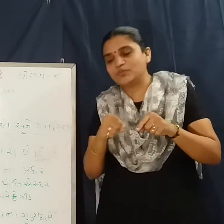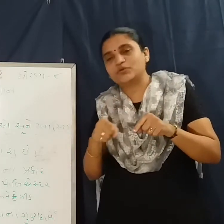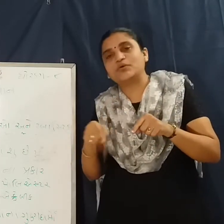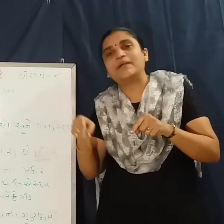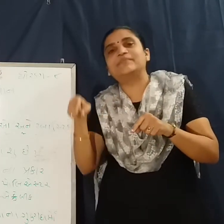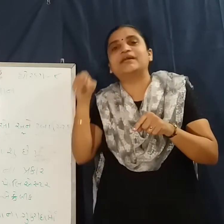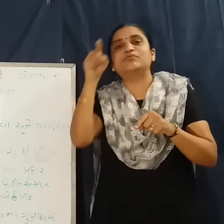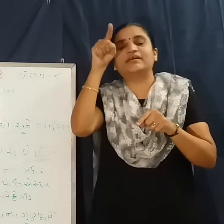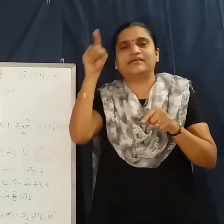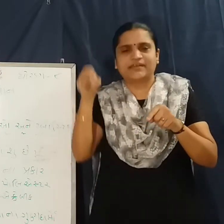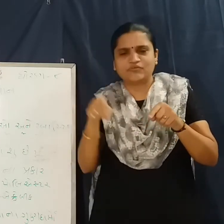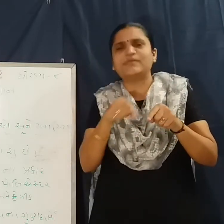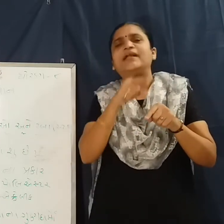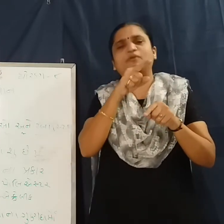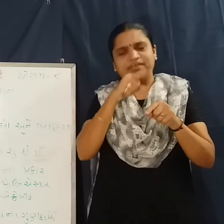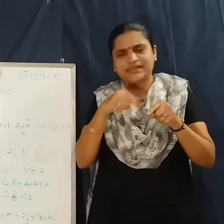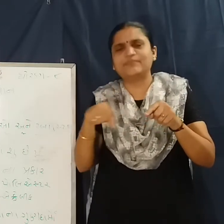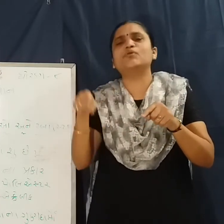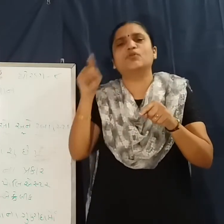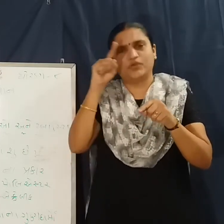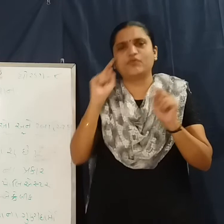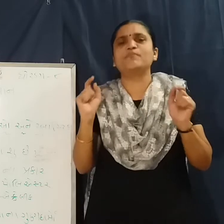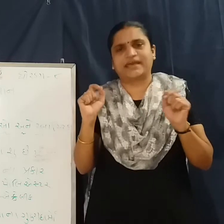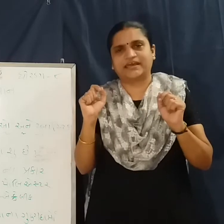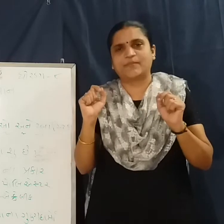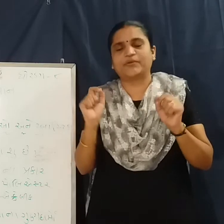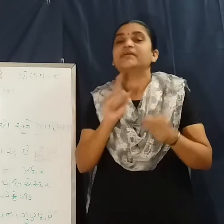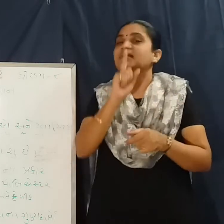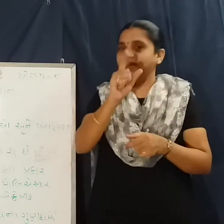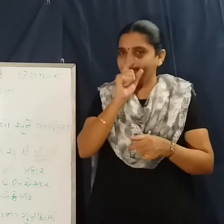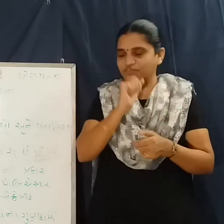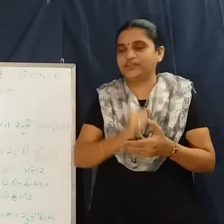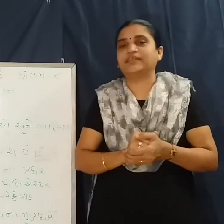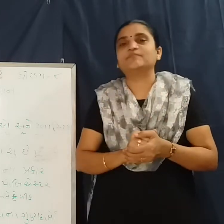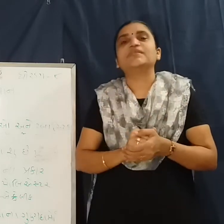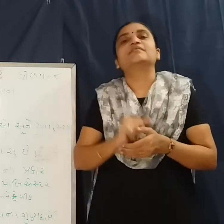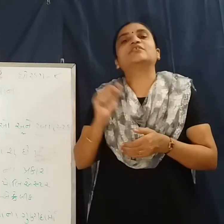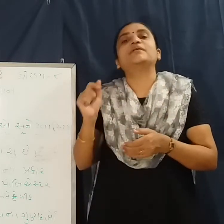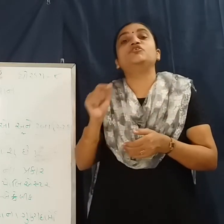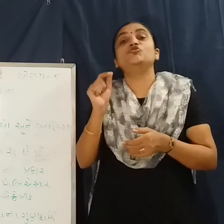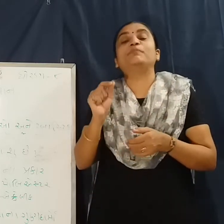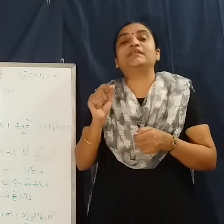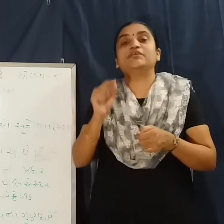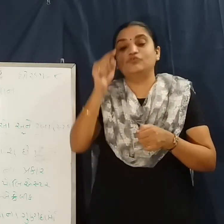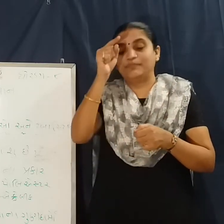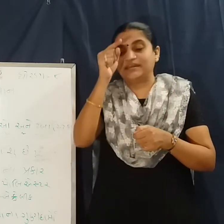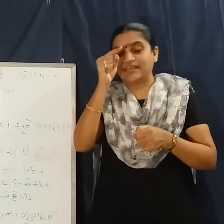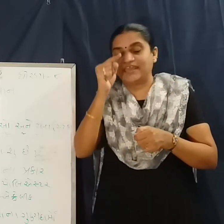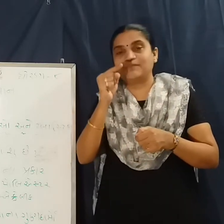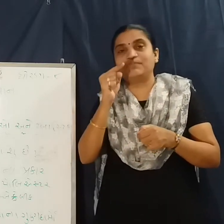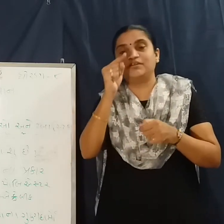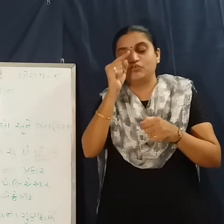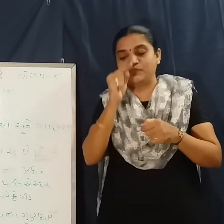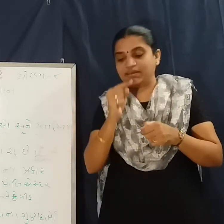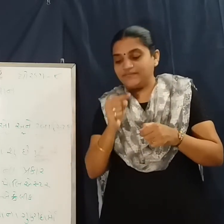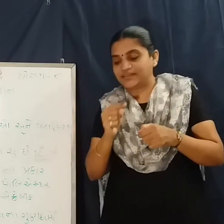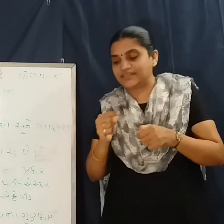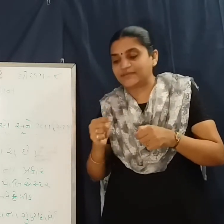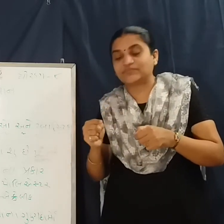મણકો, આમ રાઉન્ડ રાઉન્ડ માળા હોય કે લંબગોળ હોય કોઈ પણ આકારમાં હોય, એવી જ રીતે તમે યુપીન યુપીનને એક પીન યુપીન એવી રીતના આમ